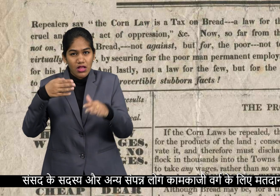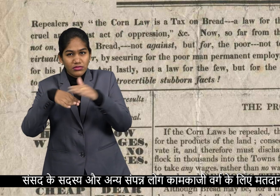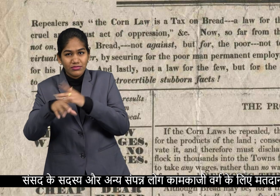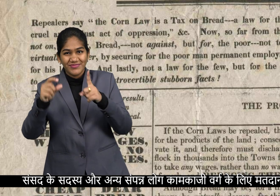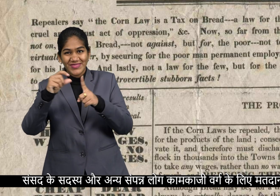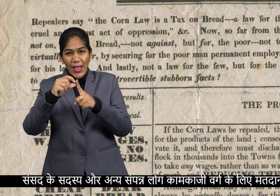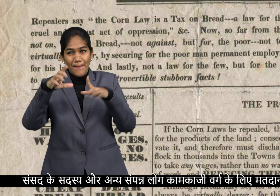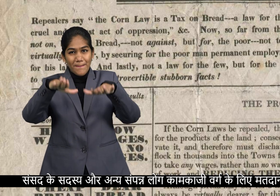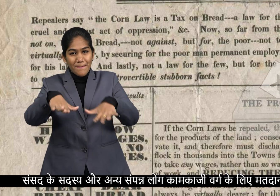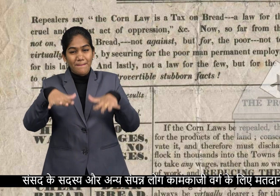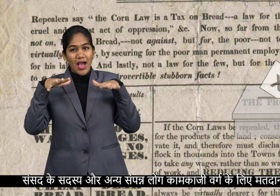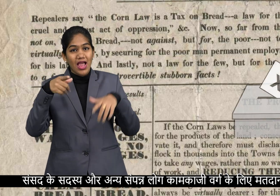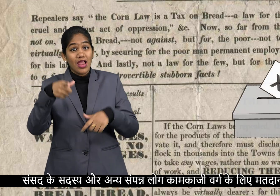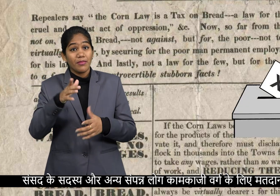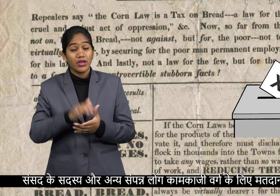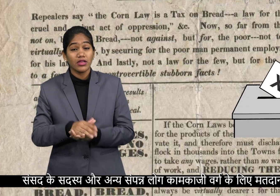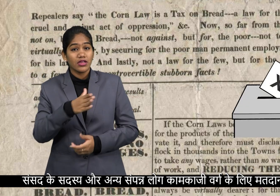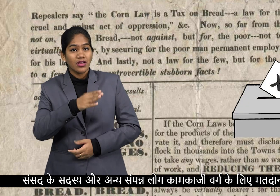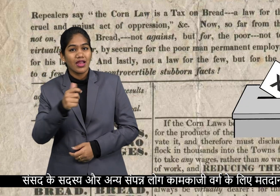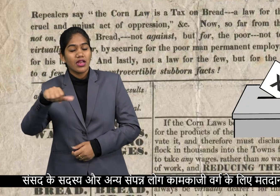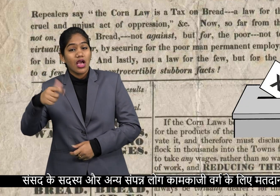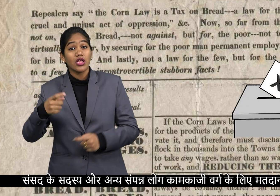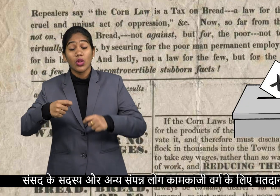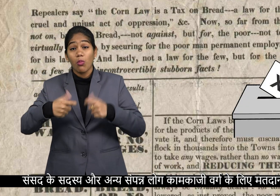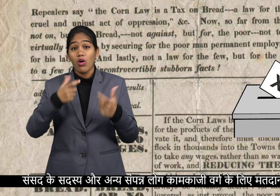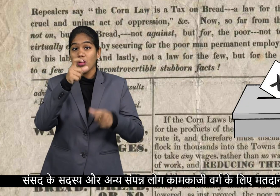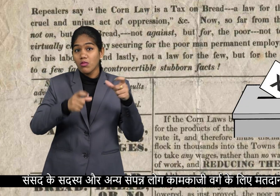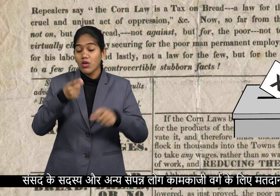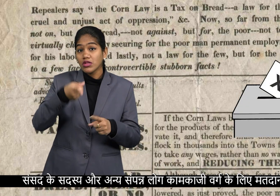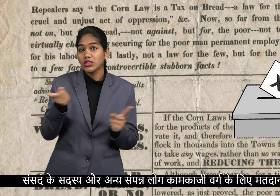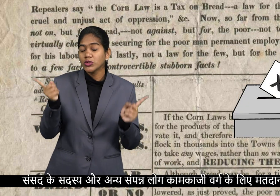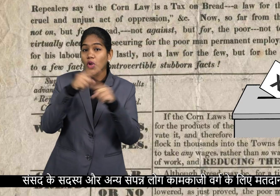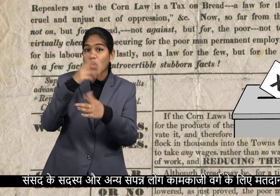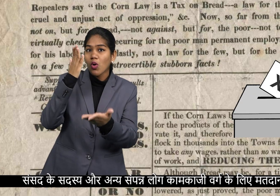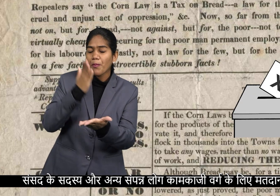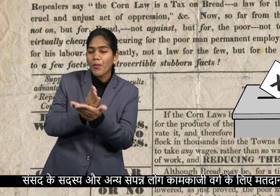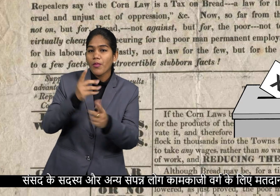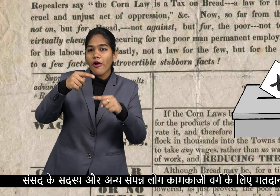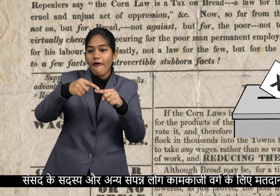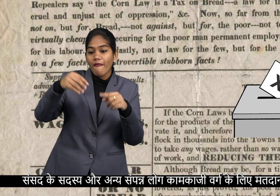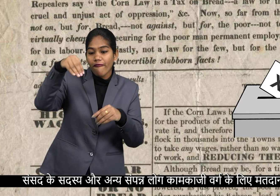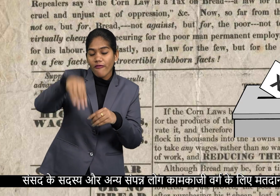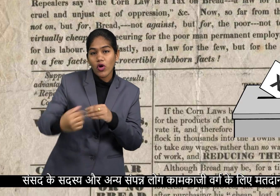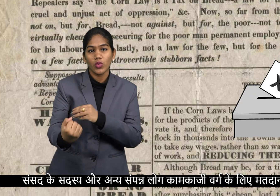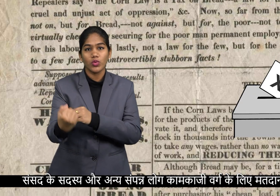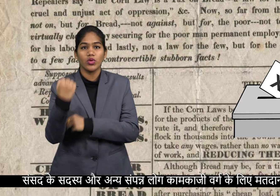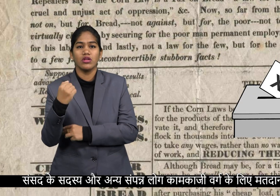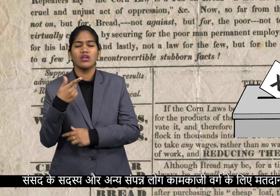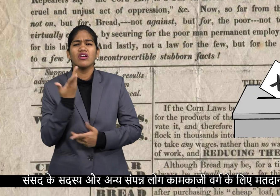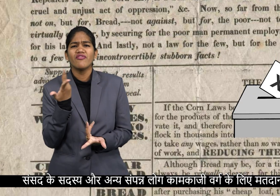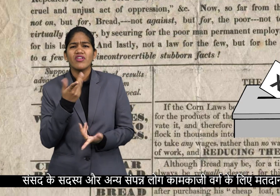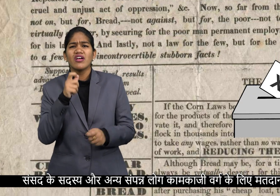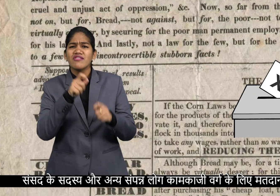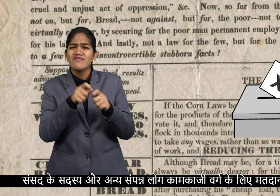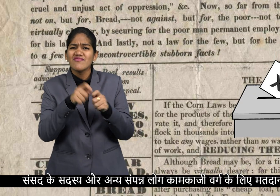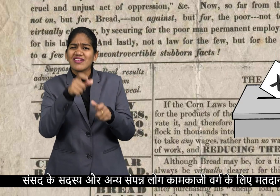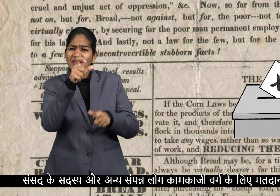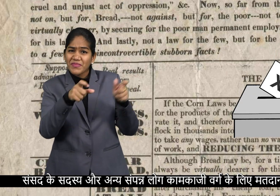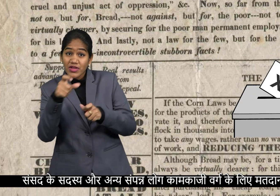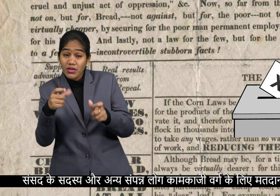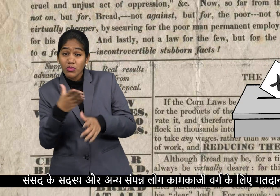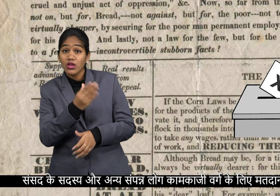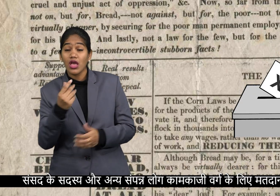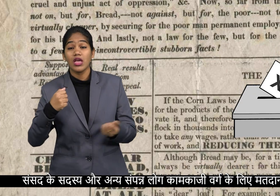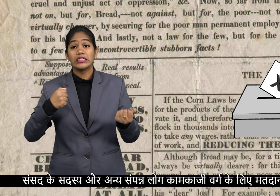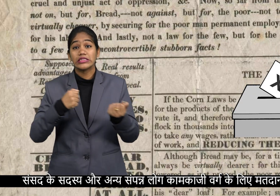संसद के सदस्य और अन्य संपन्न लोग कामकाजी वर्ग के लिए मतदान अधिकारों